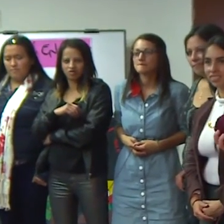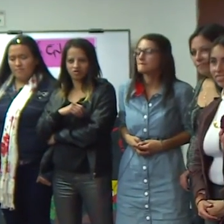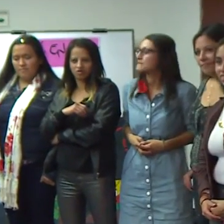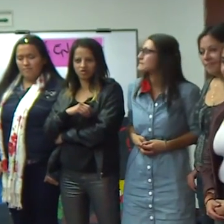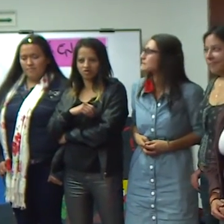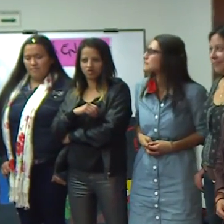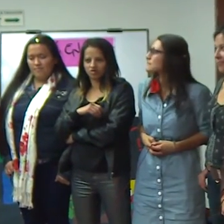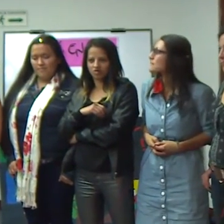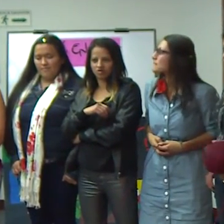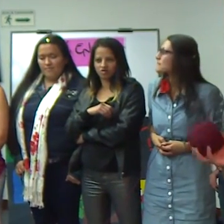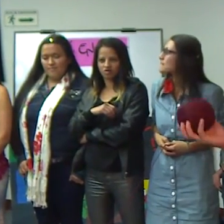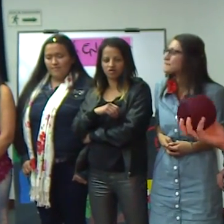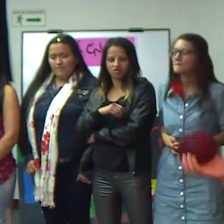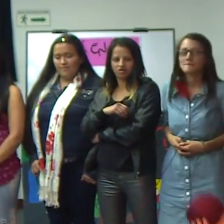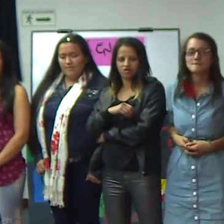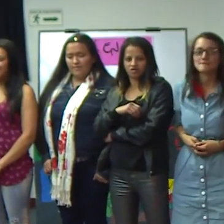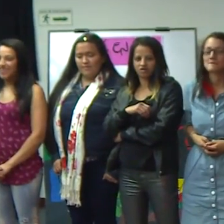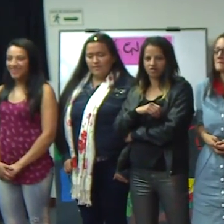Tíreselo a un oyente.